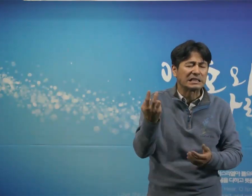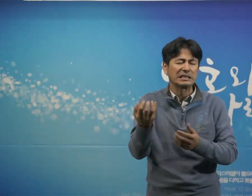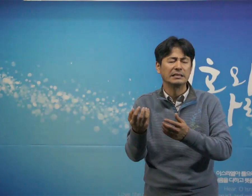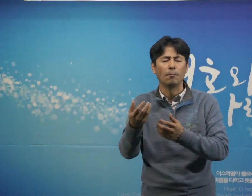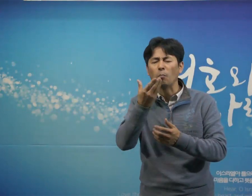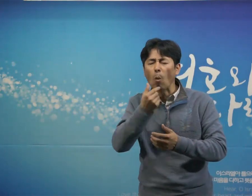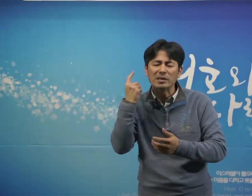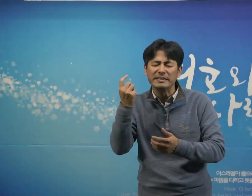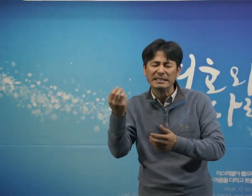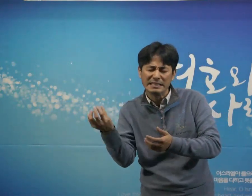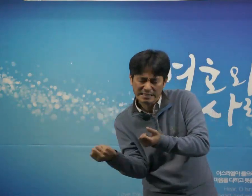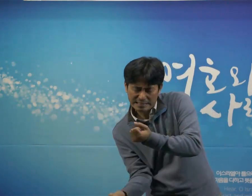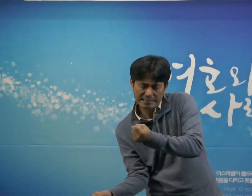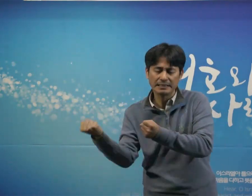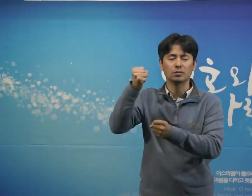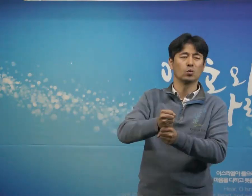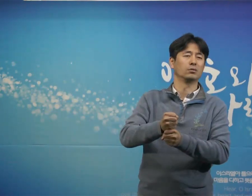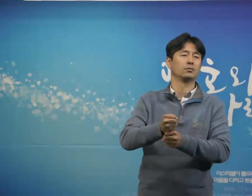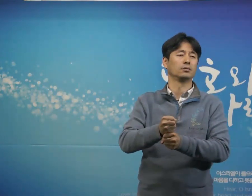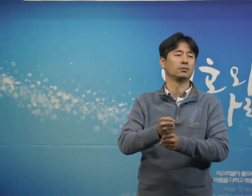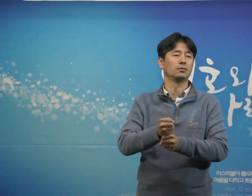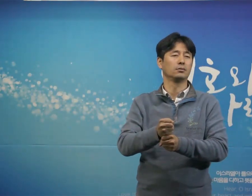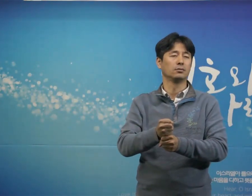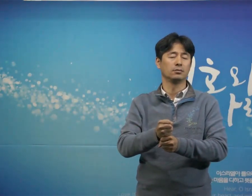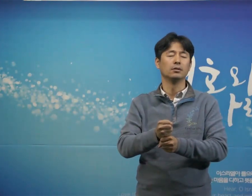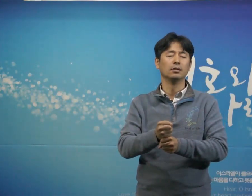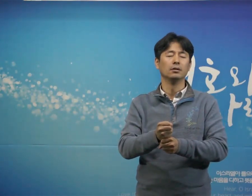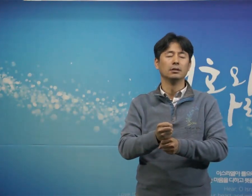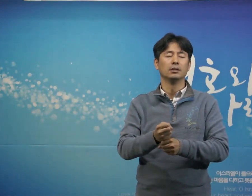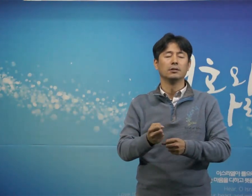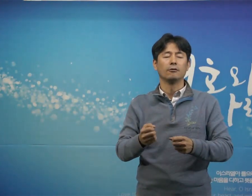복음을 잃어버렸던 그 복음을 다시금 회복하고